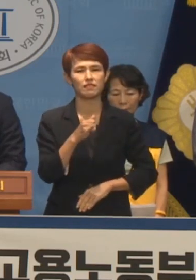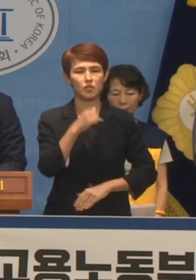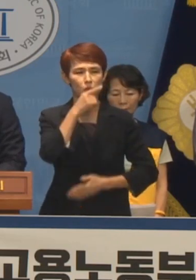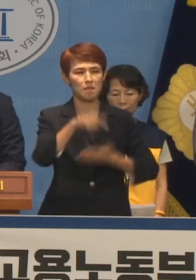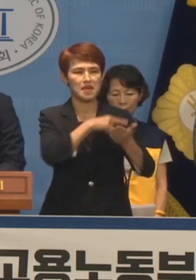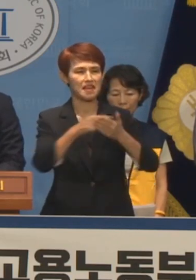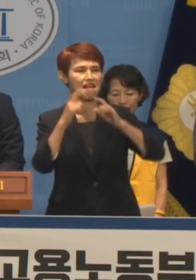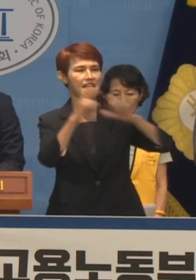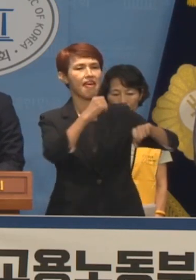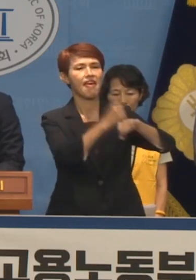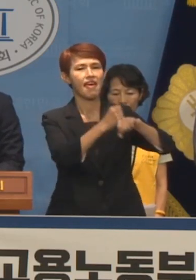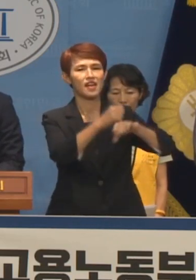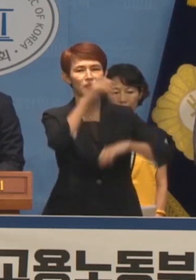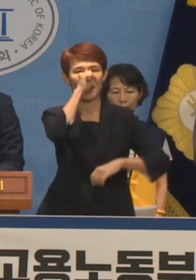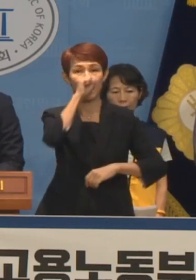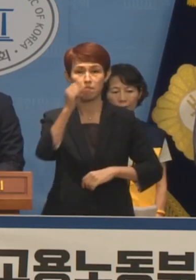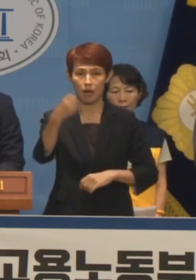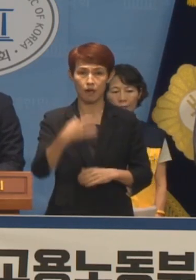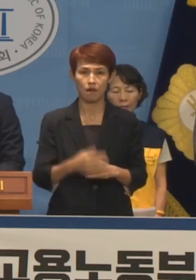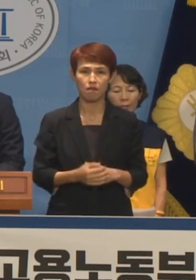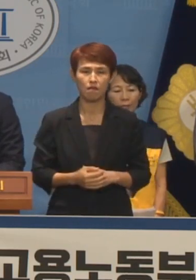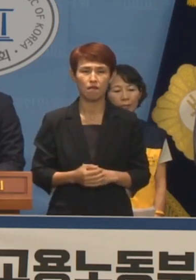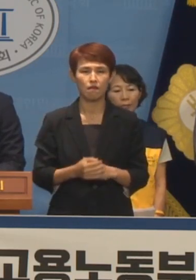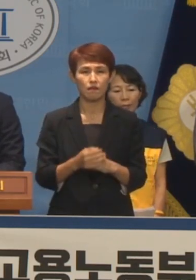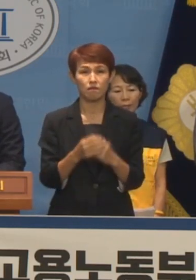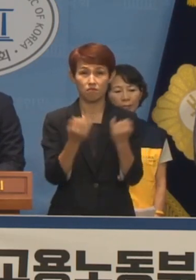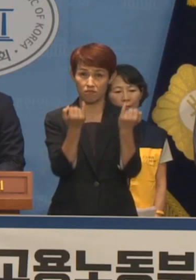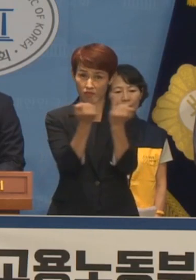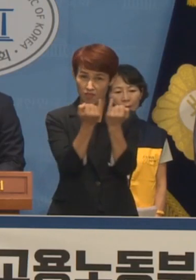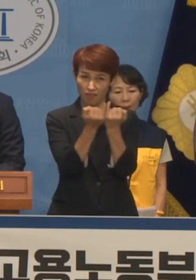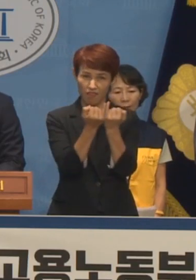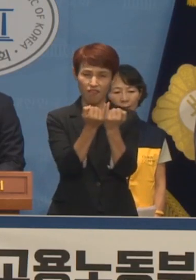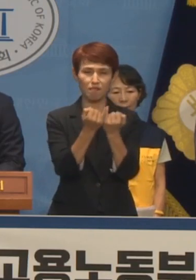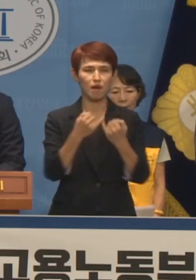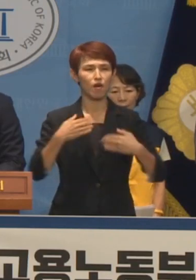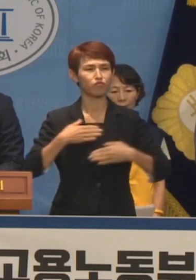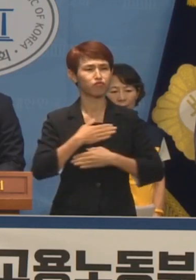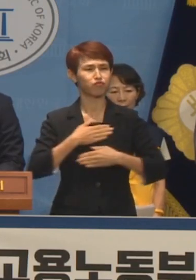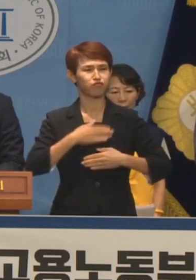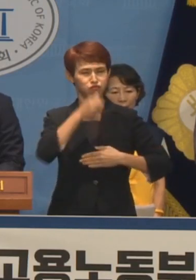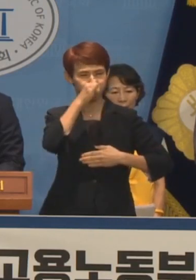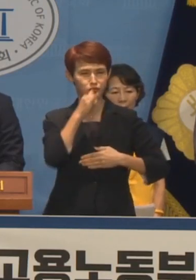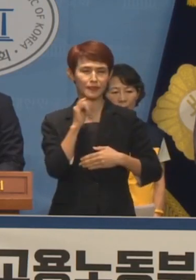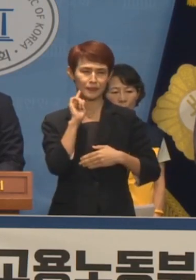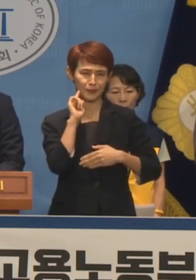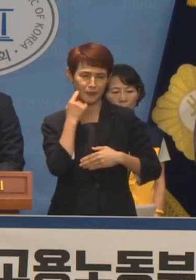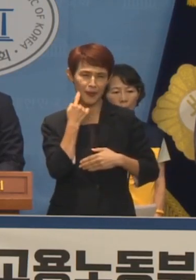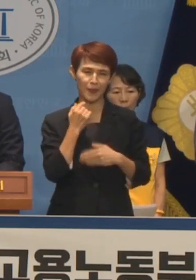해야 한다. 여성은 매일 씻고 다듬고 피트니스도 해서 자신을 다듬어야 한다.